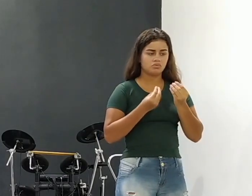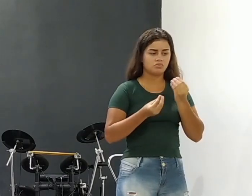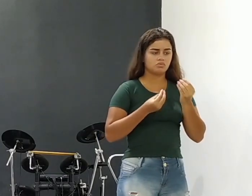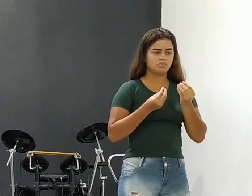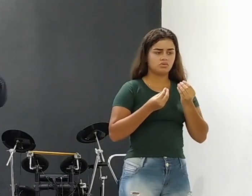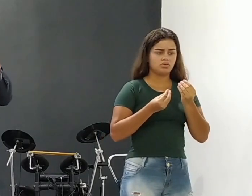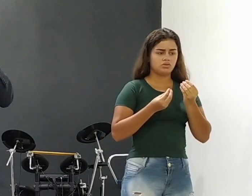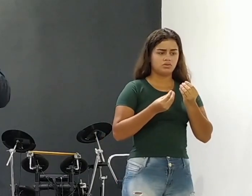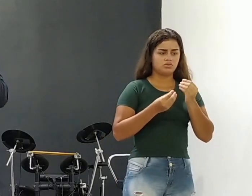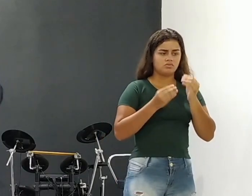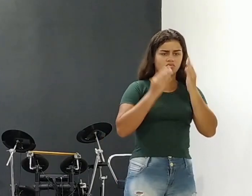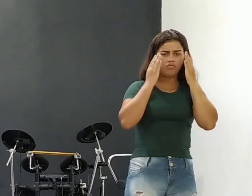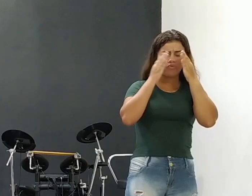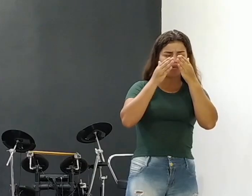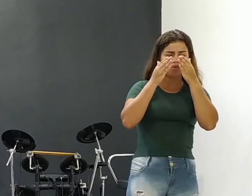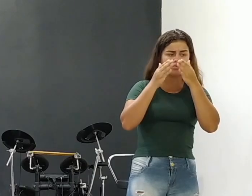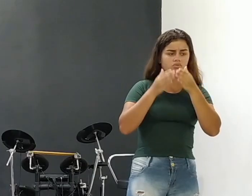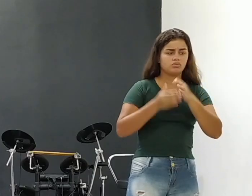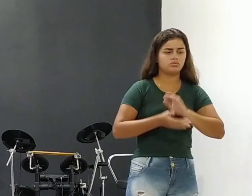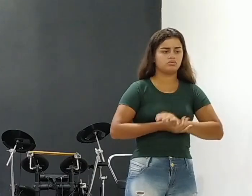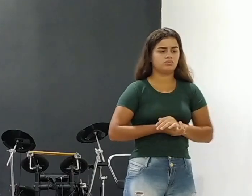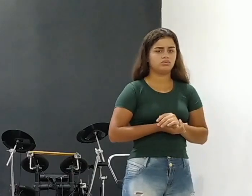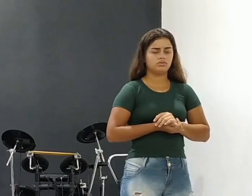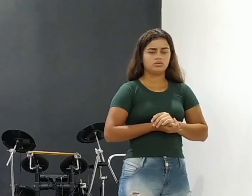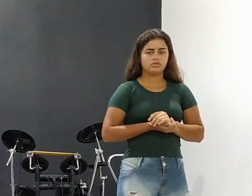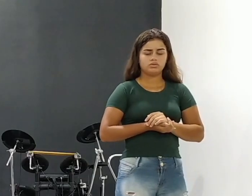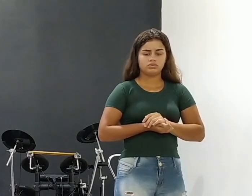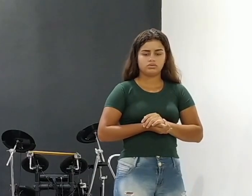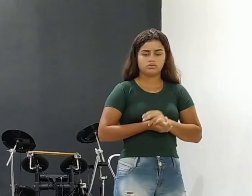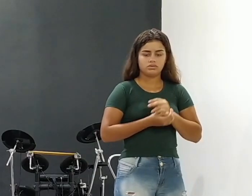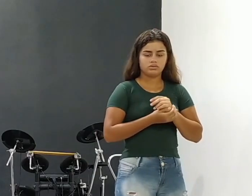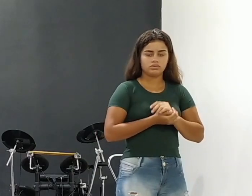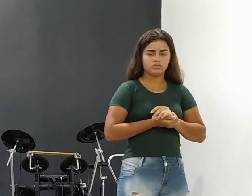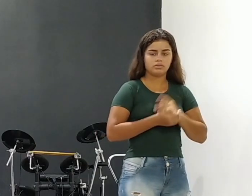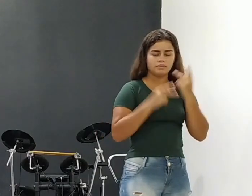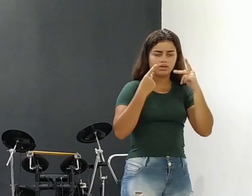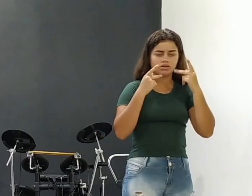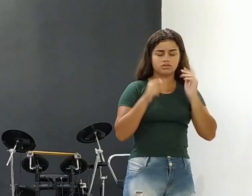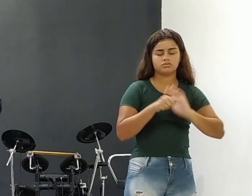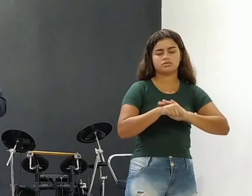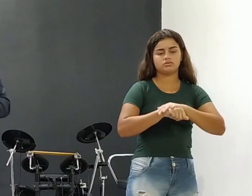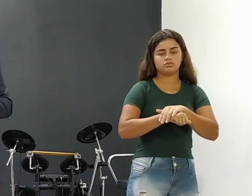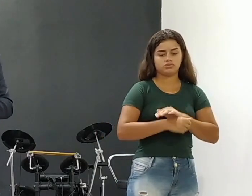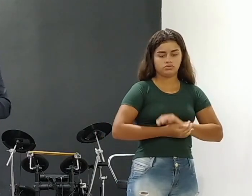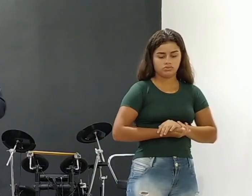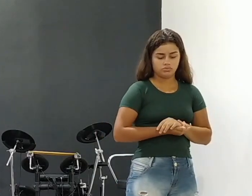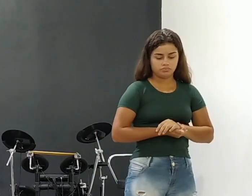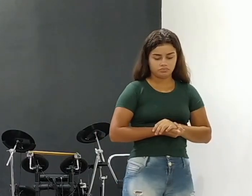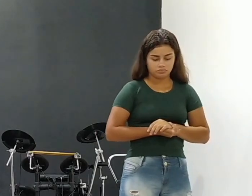a mensagem principal de toda essa mensagem dessa noite?